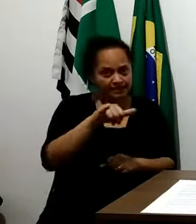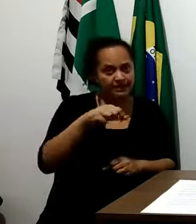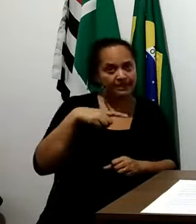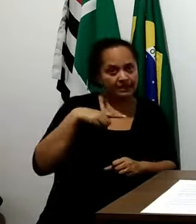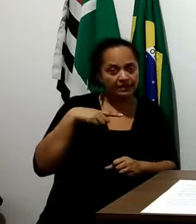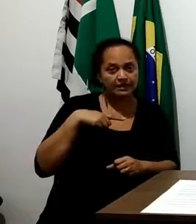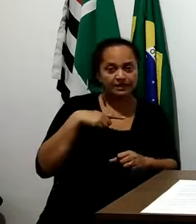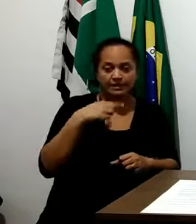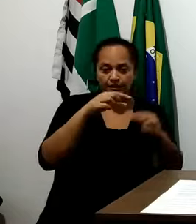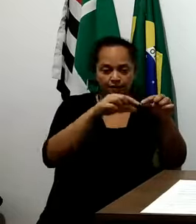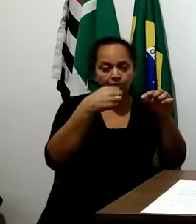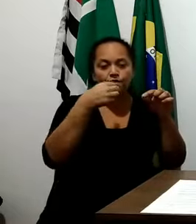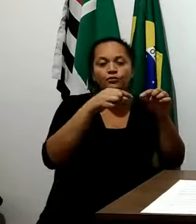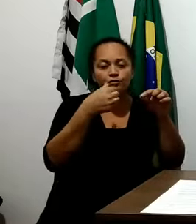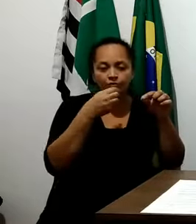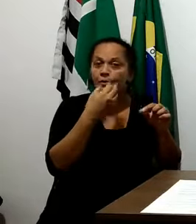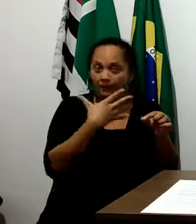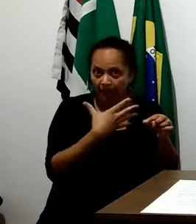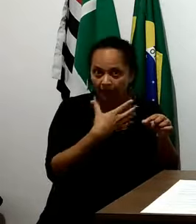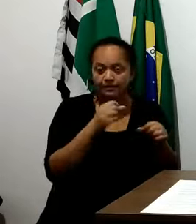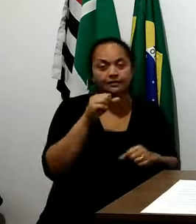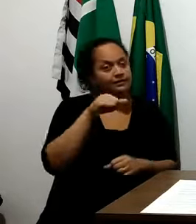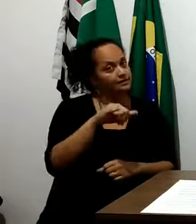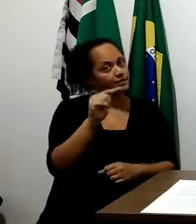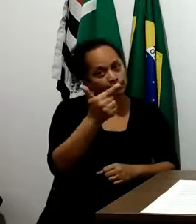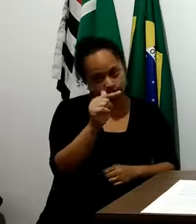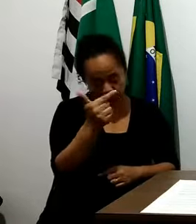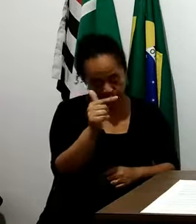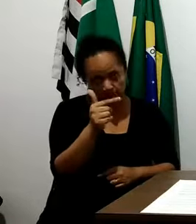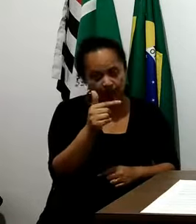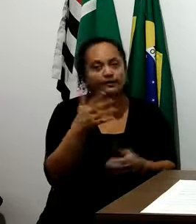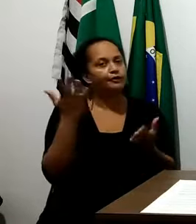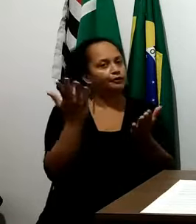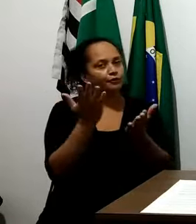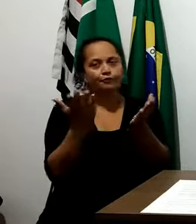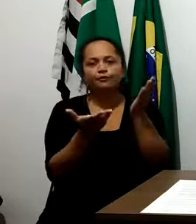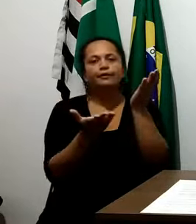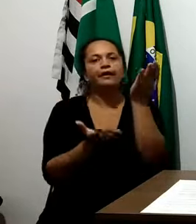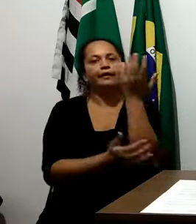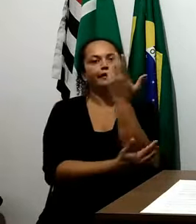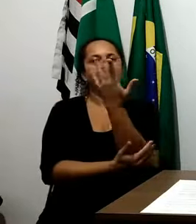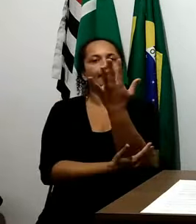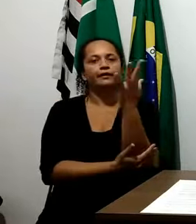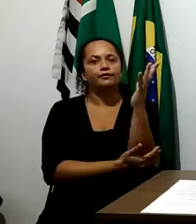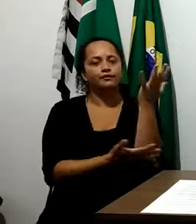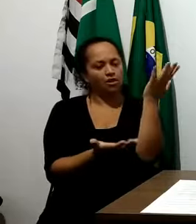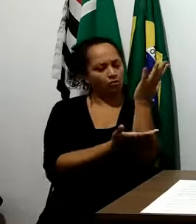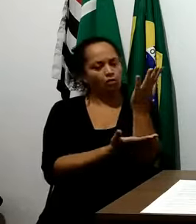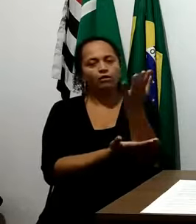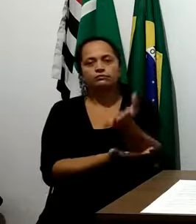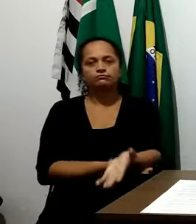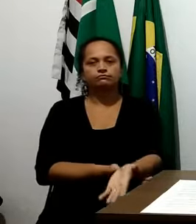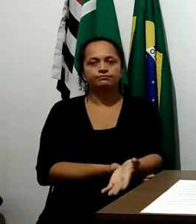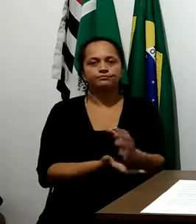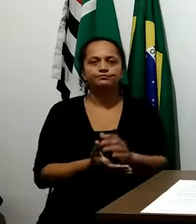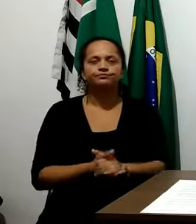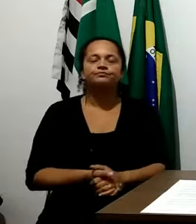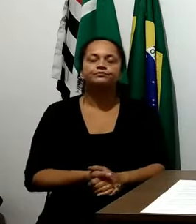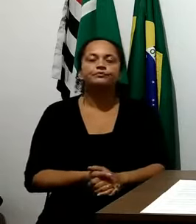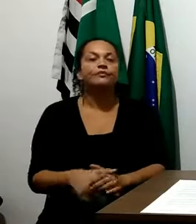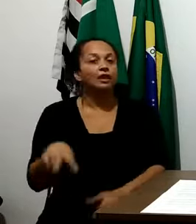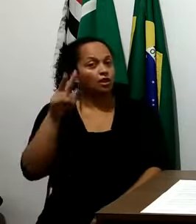Se não, mandarás cortá-la. Essa é uma parábola muito